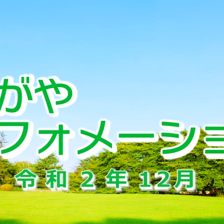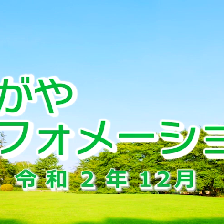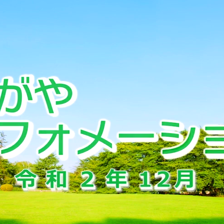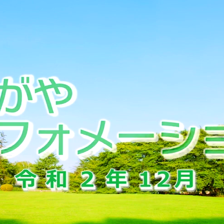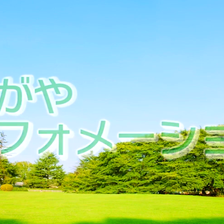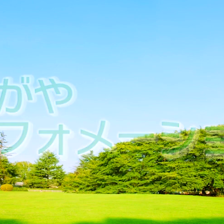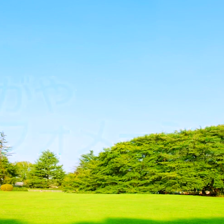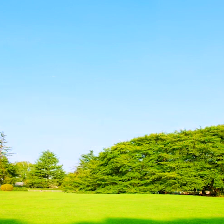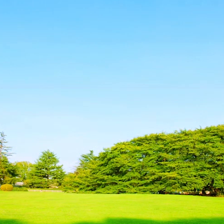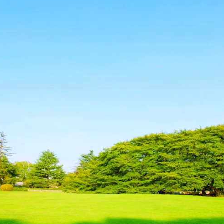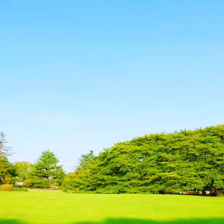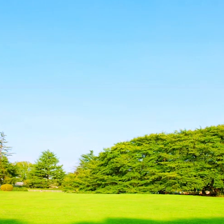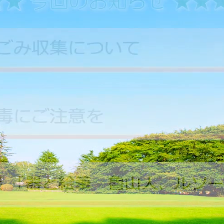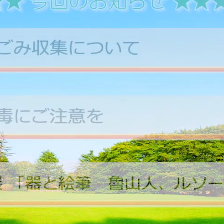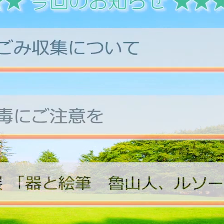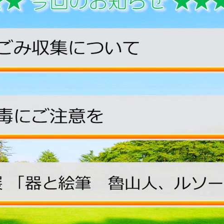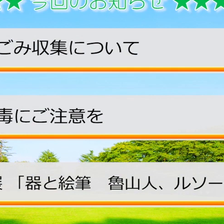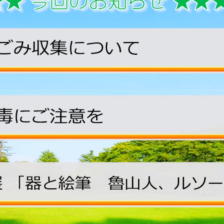ええええええ